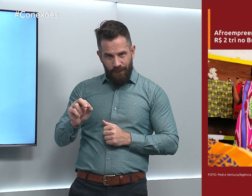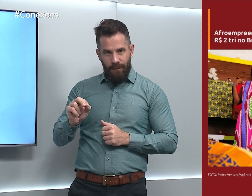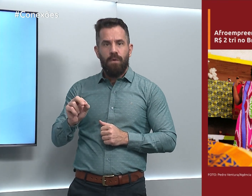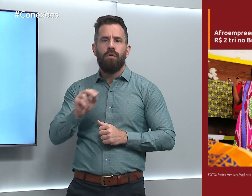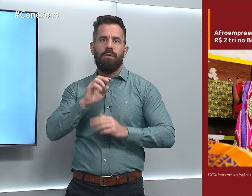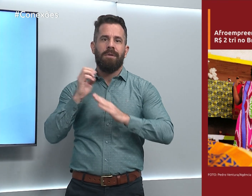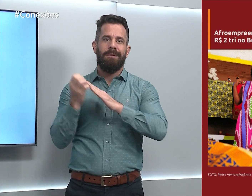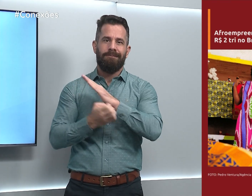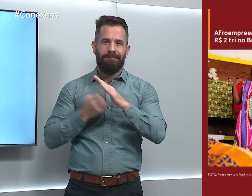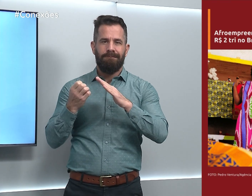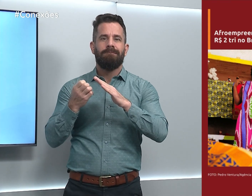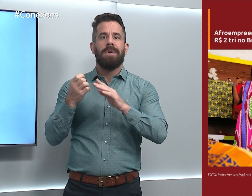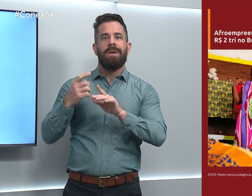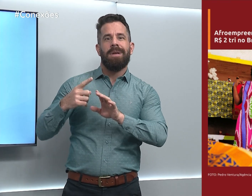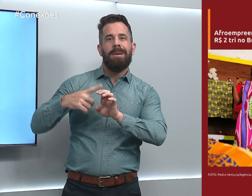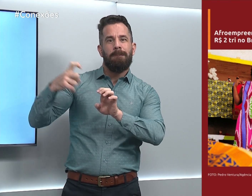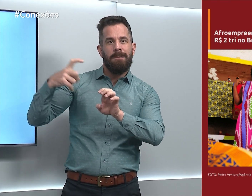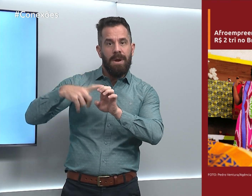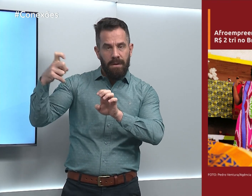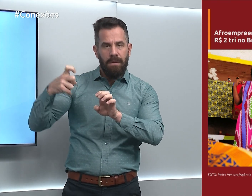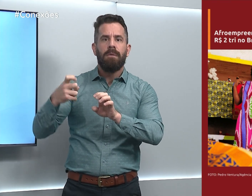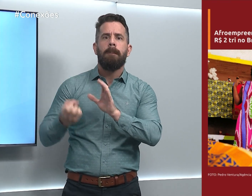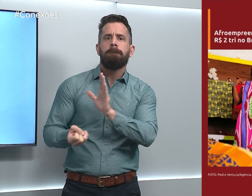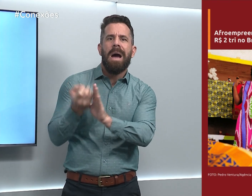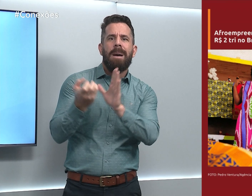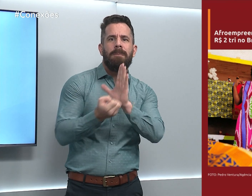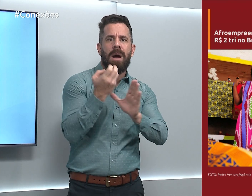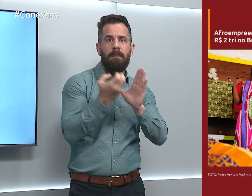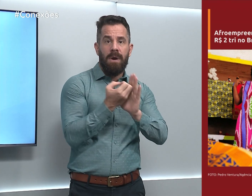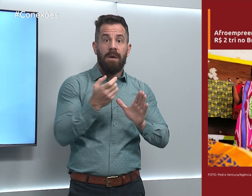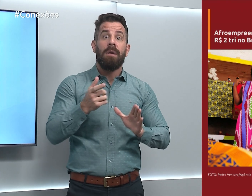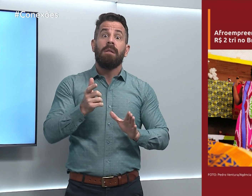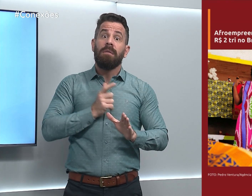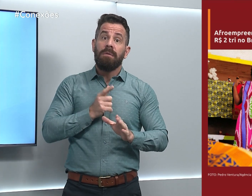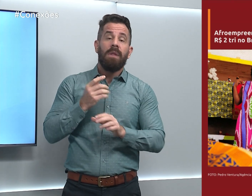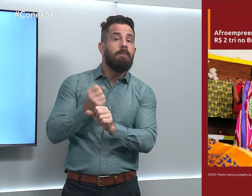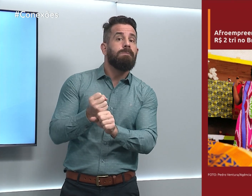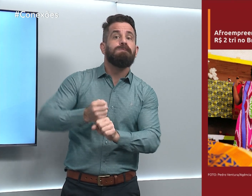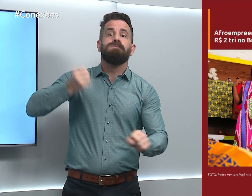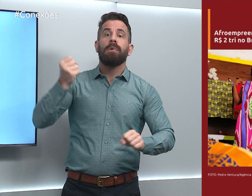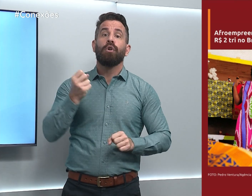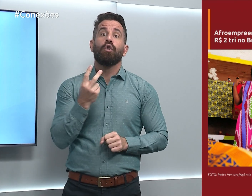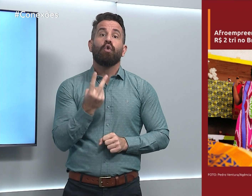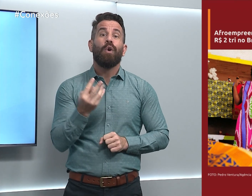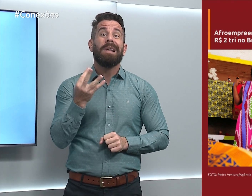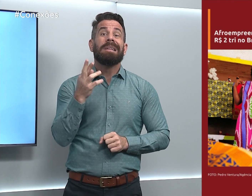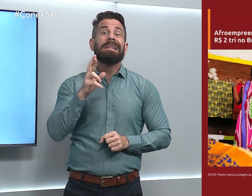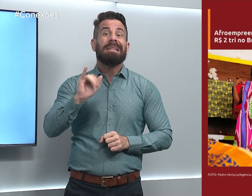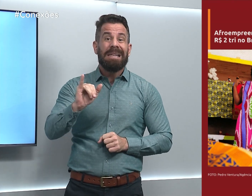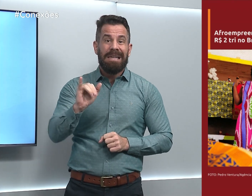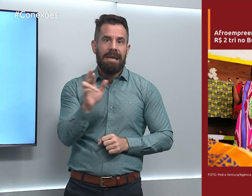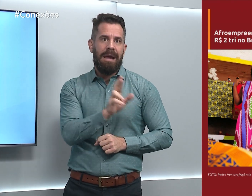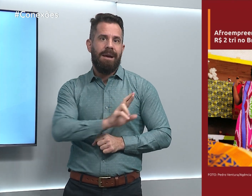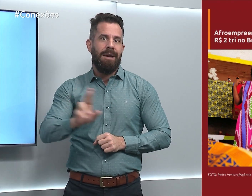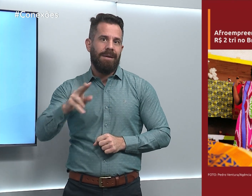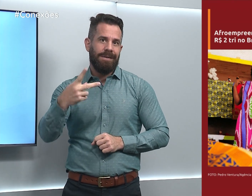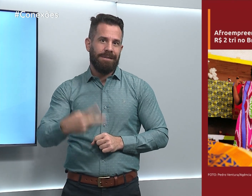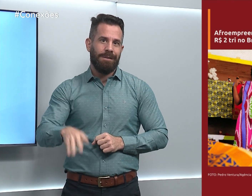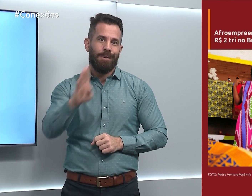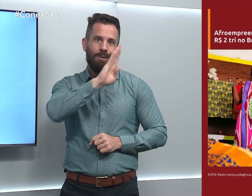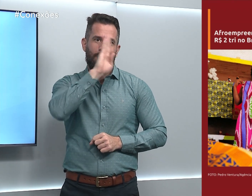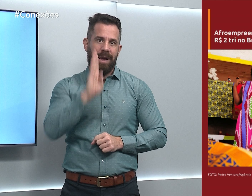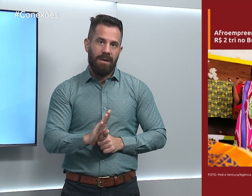afroempreendedorismo movimenta quase 2 trilhões de reais aqui no Brasil. A estimativa foi divulgada pelo Sebrae,